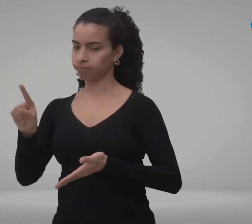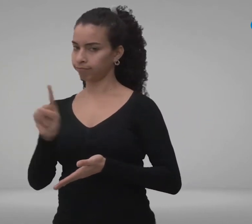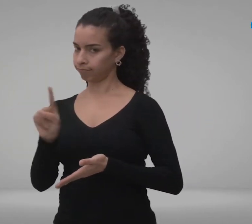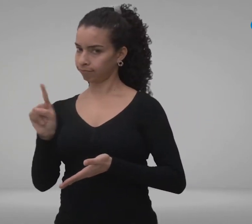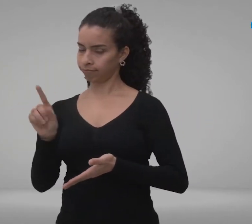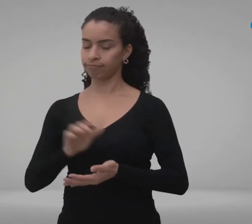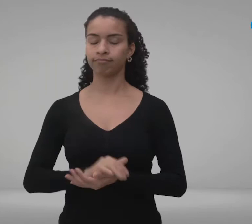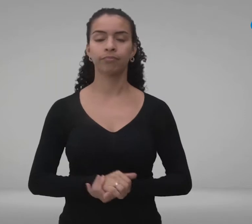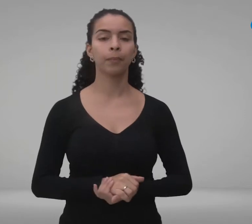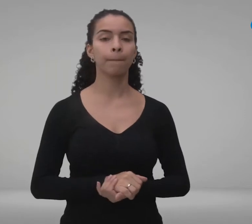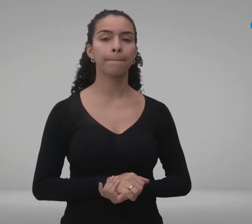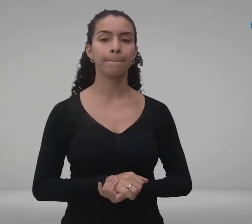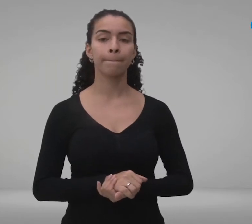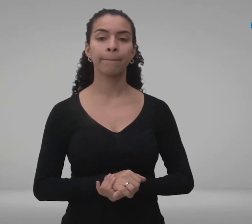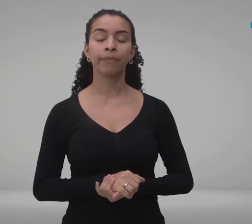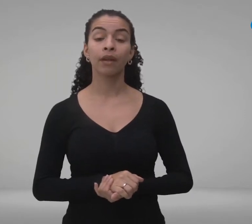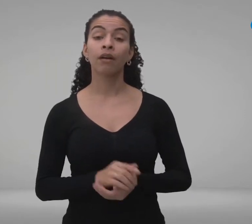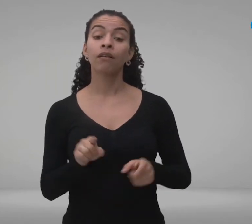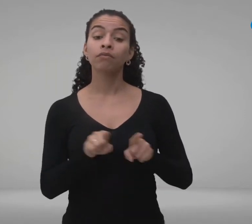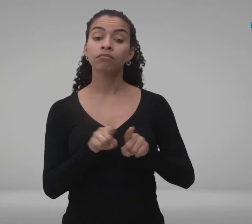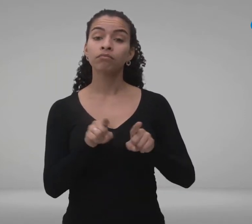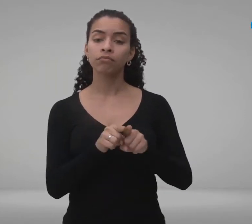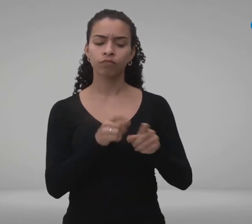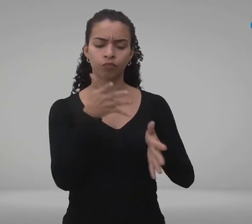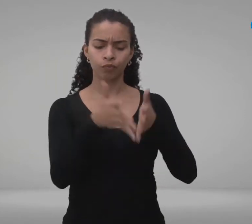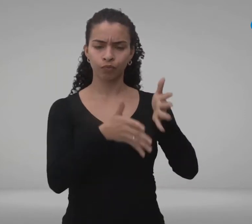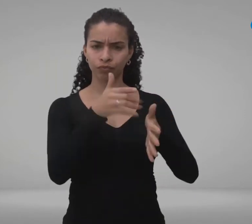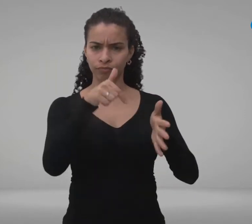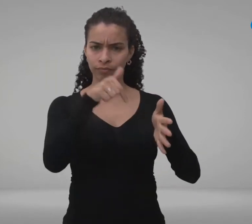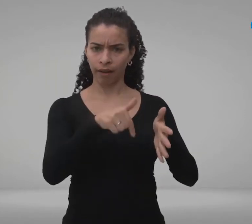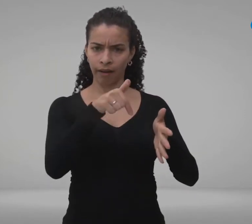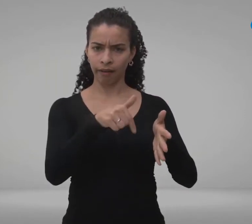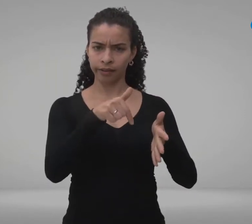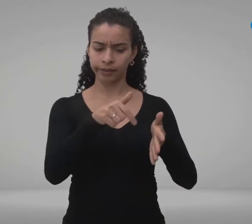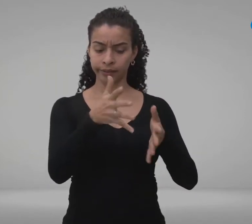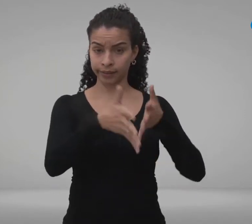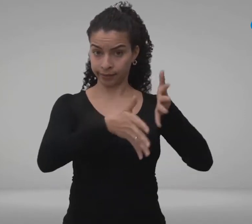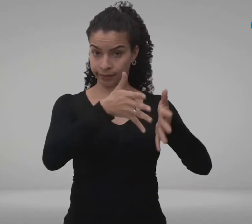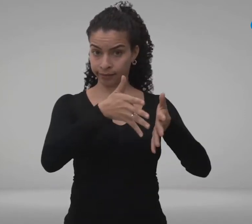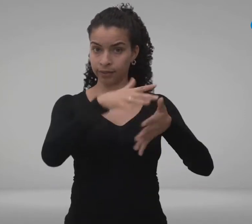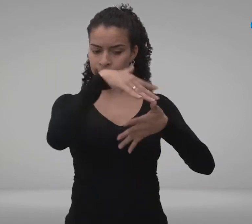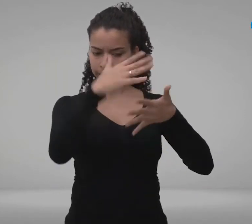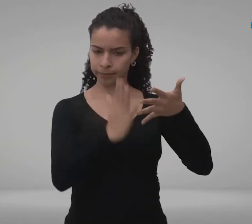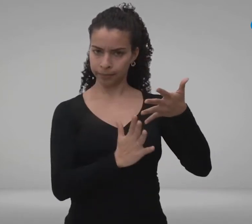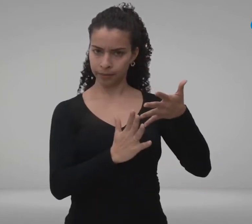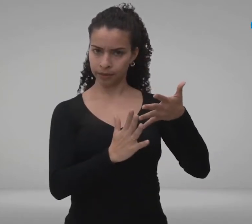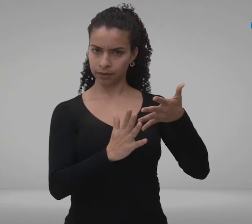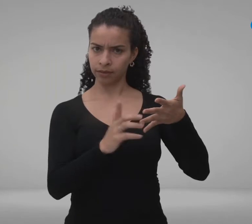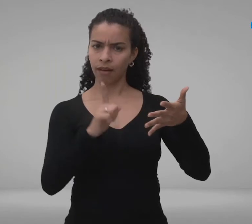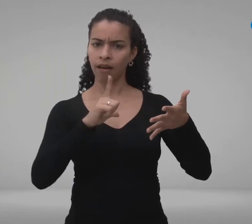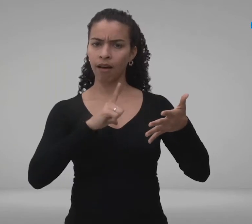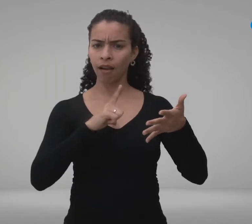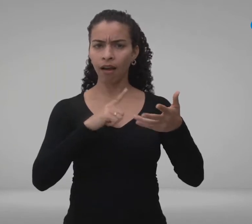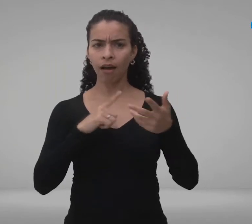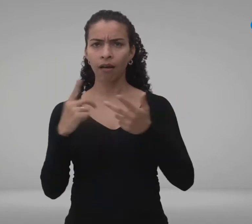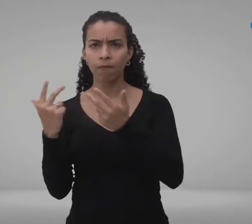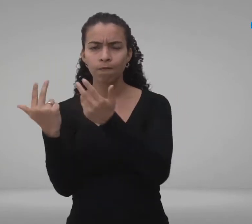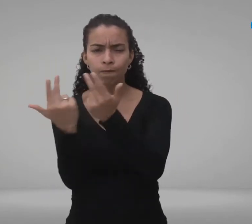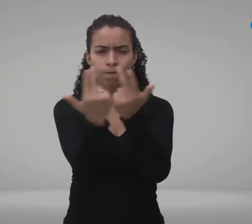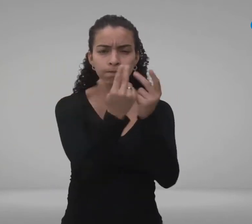Outra questão. A língua de sinais falada aqui no Brasil, no caso a Libras, ela tem uma unidade?